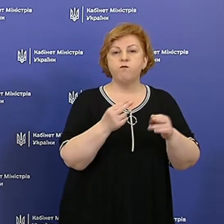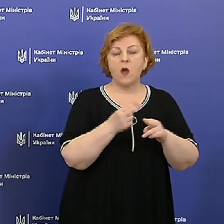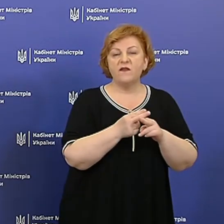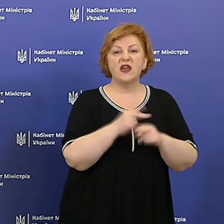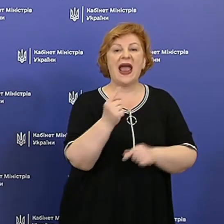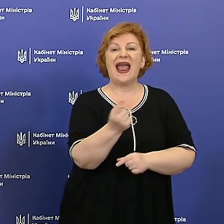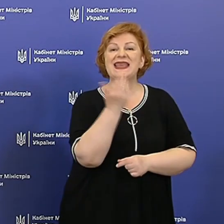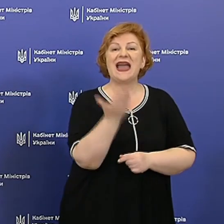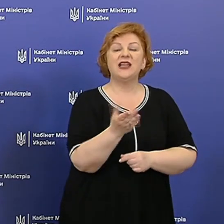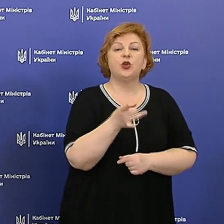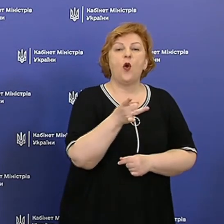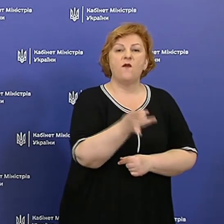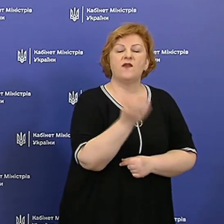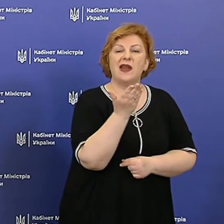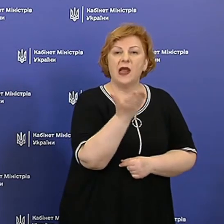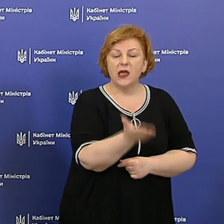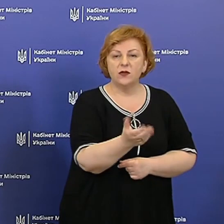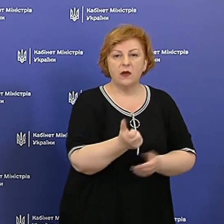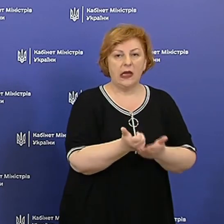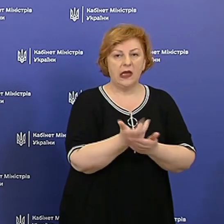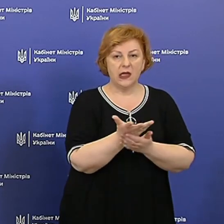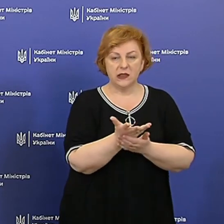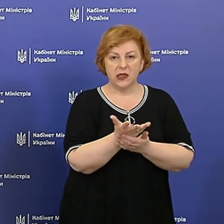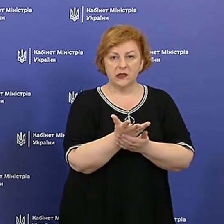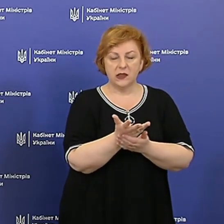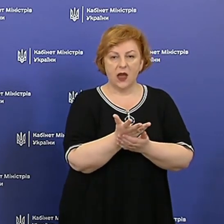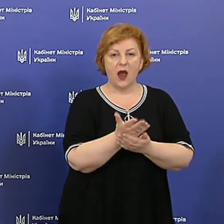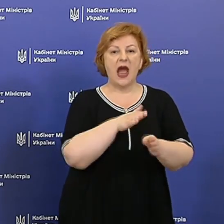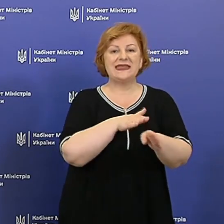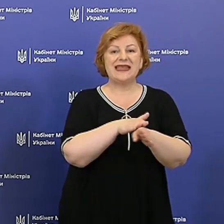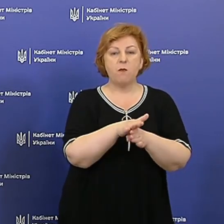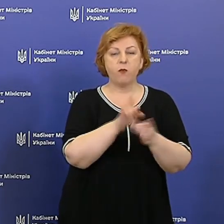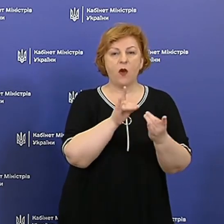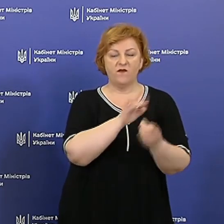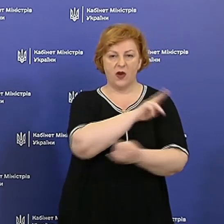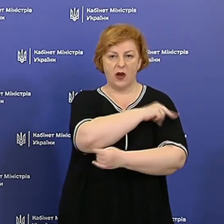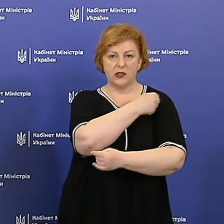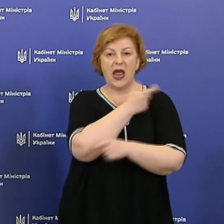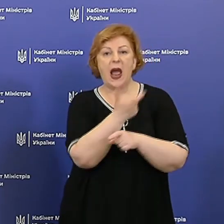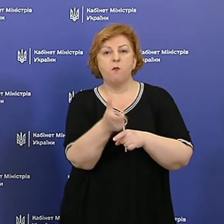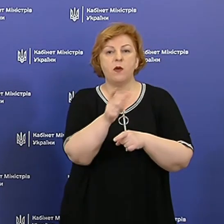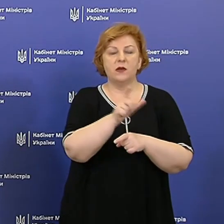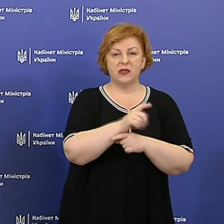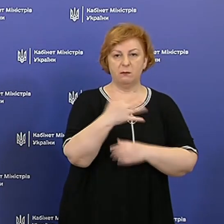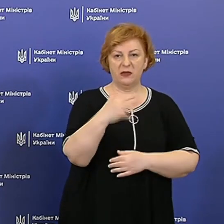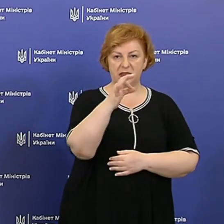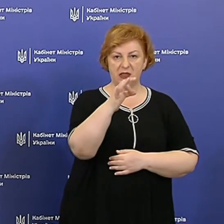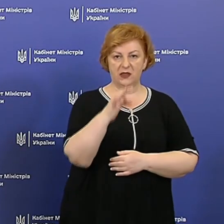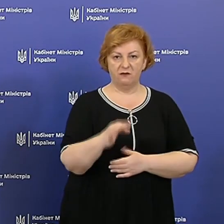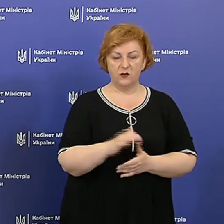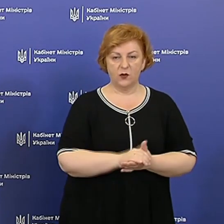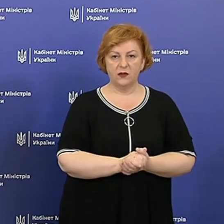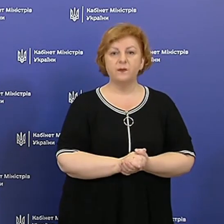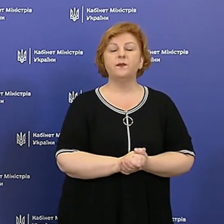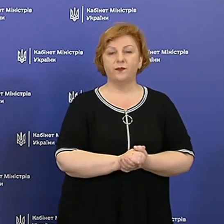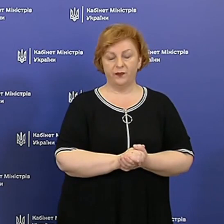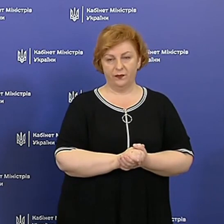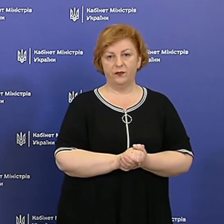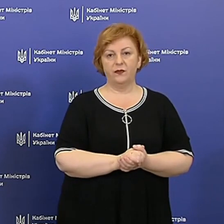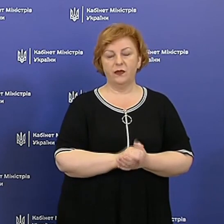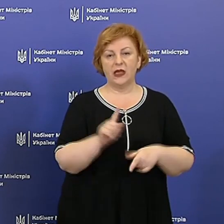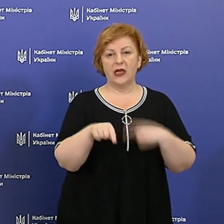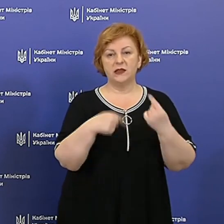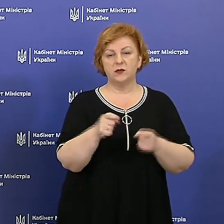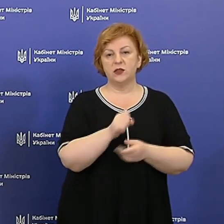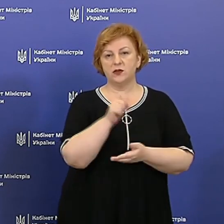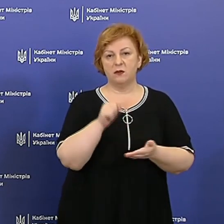в регіоні кількість заповненості ліжок перевищує 50%. Дякуємо.